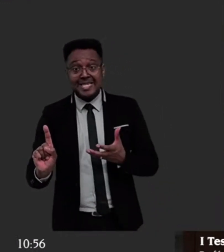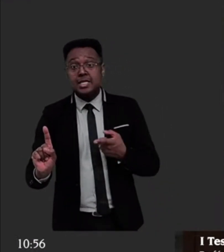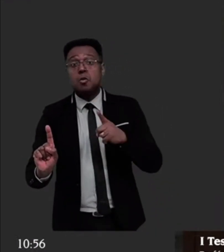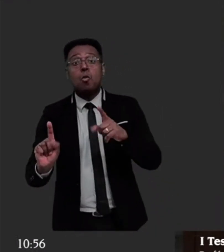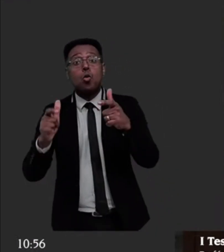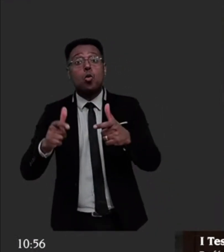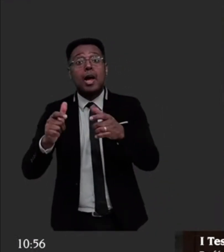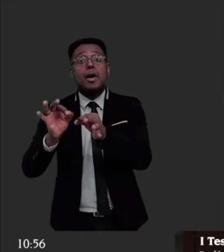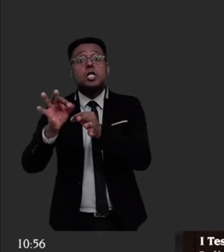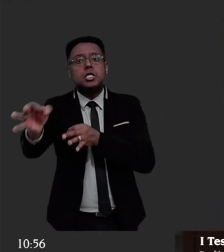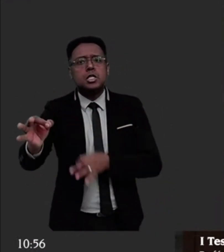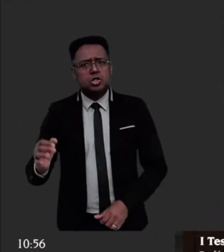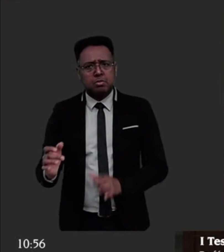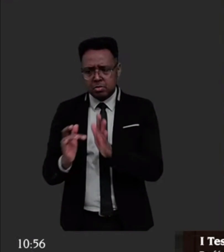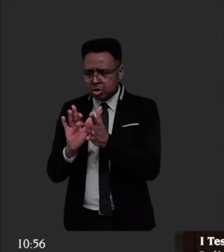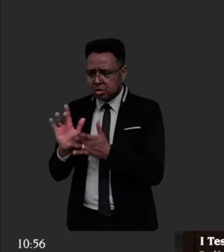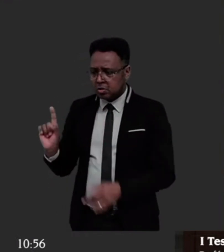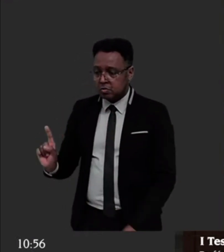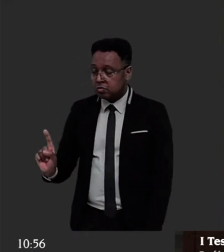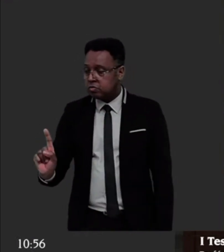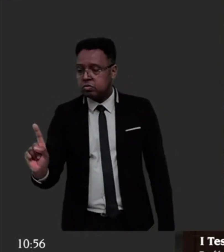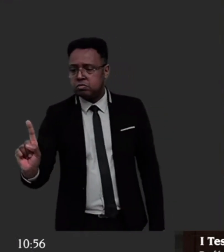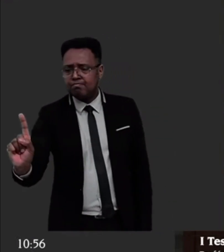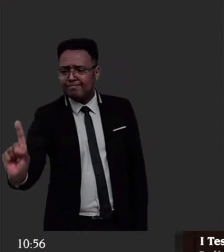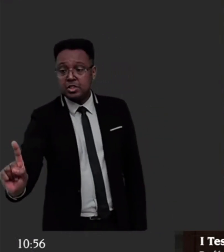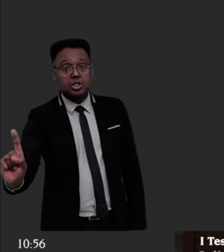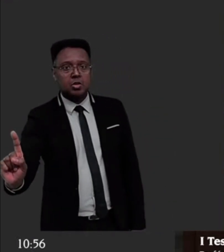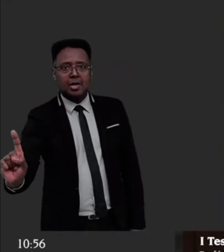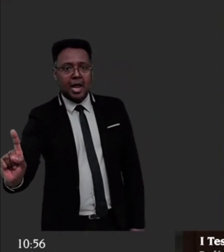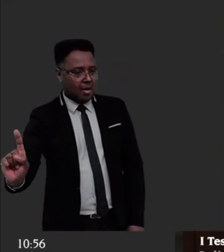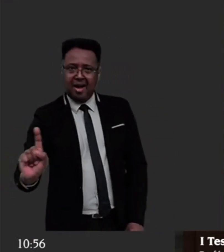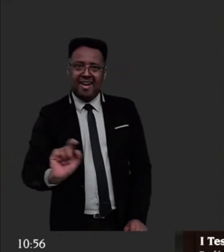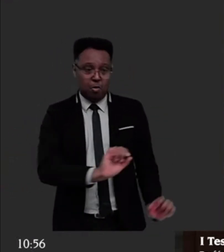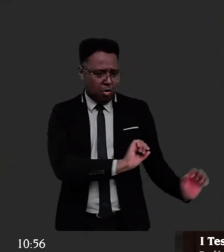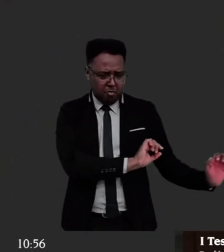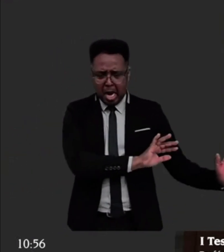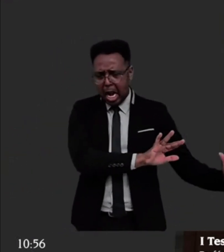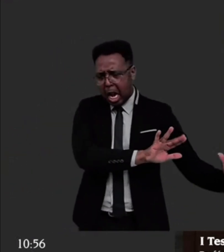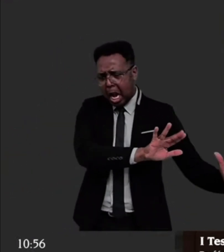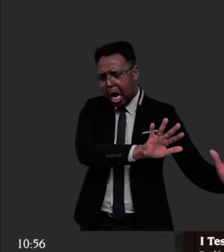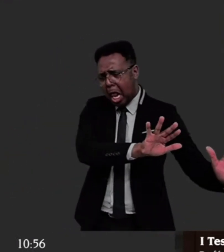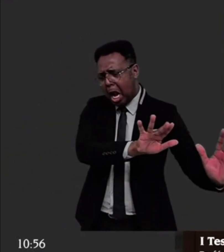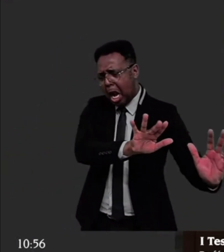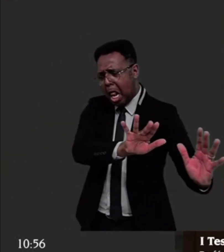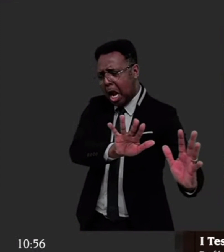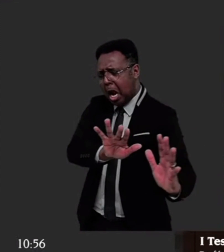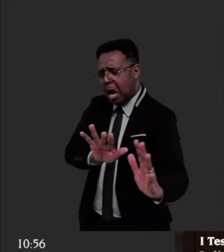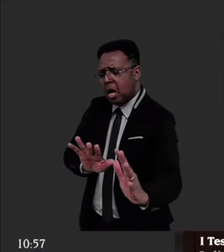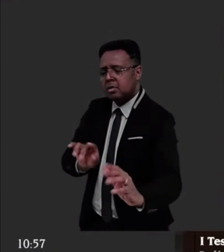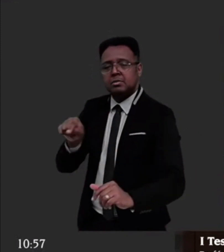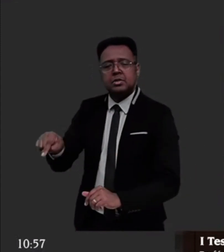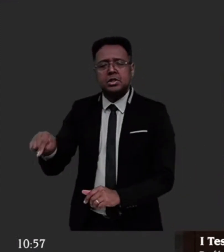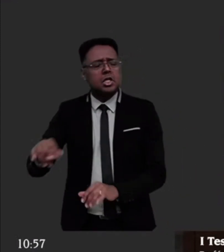atrás. Ele não tinha o que fazer senão anunciar o Evangelho, era tudo o que ele tinha. E Jesus falou e